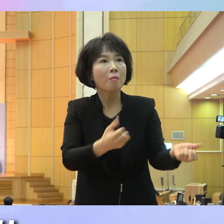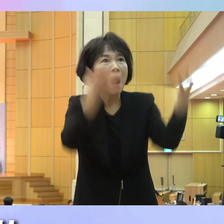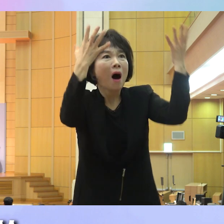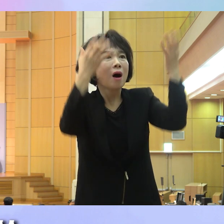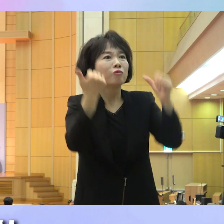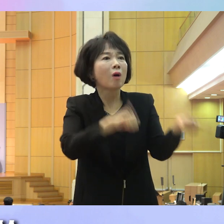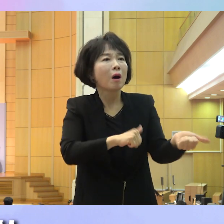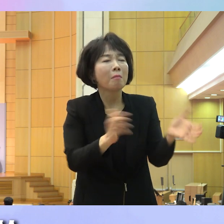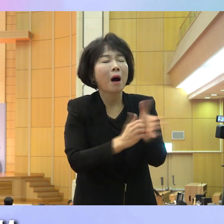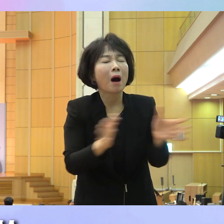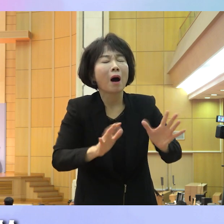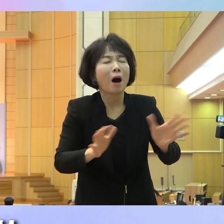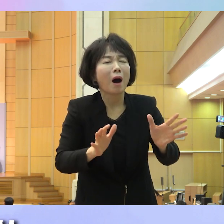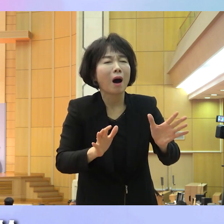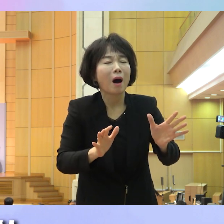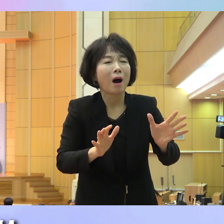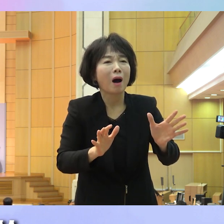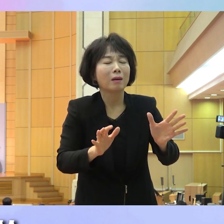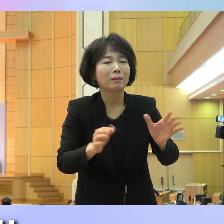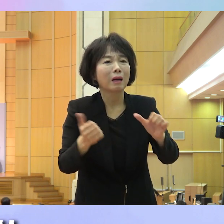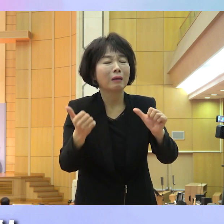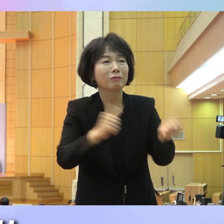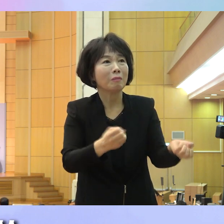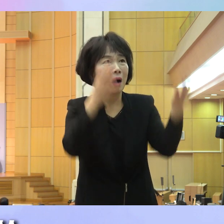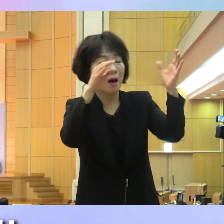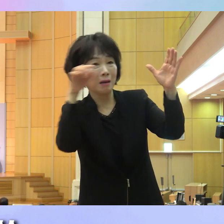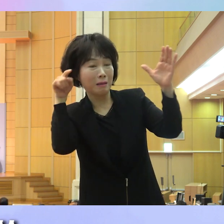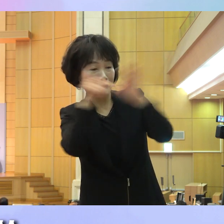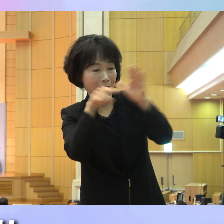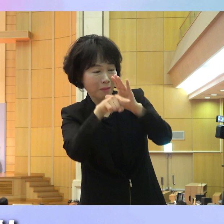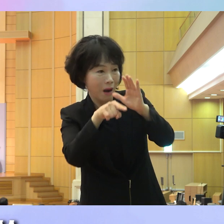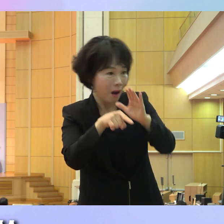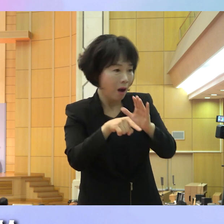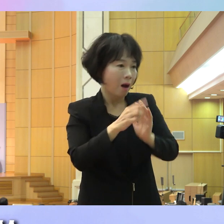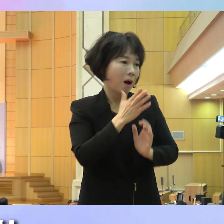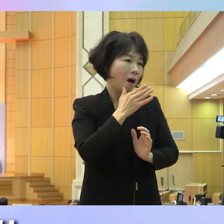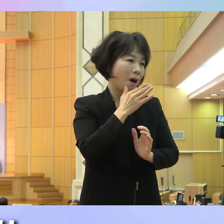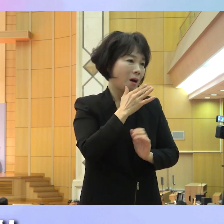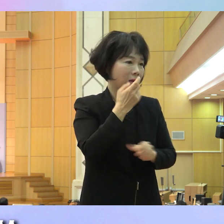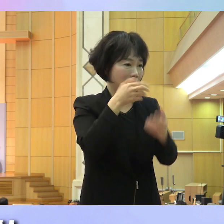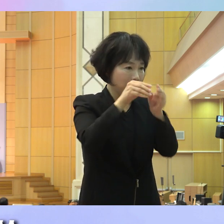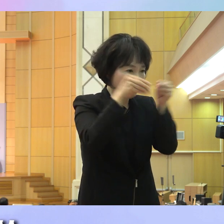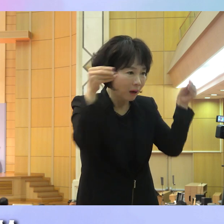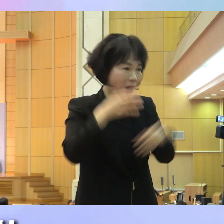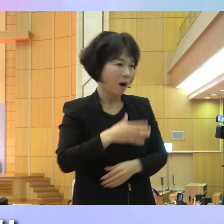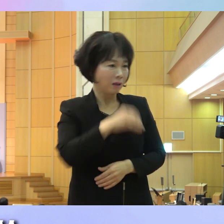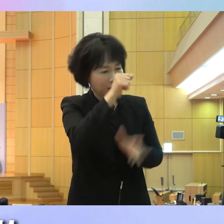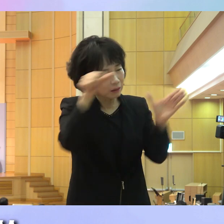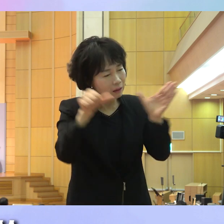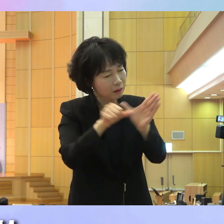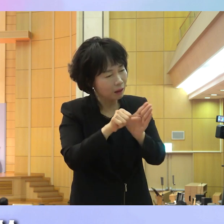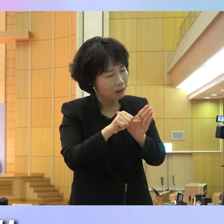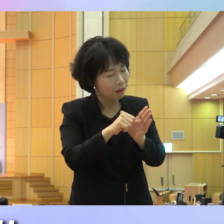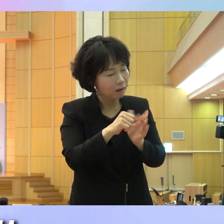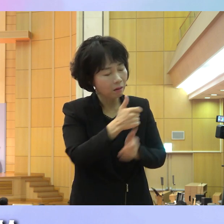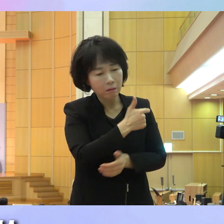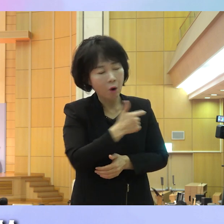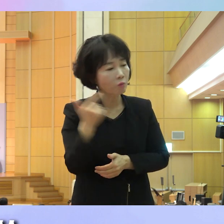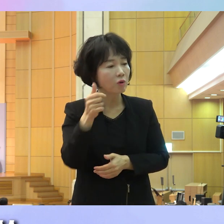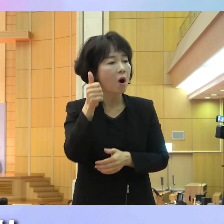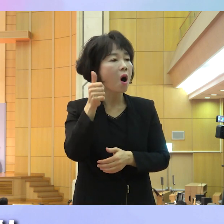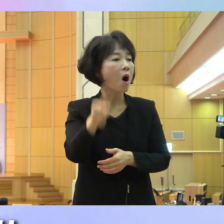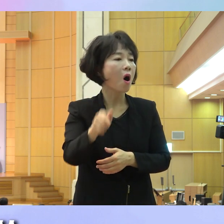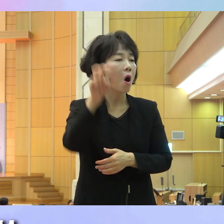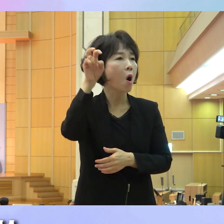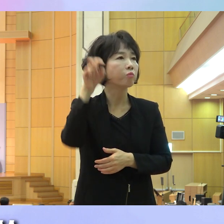참여했을 때의 그 인생의 허무함을 누구나 다 느끼고 알지 않습니까? 그 당시에 허무하다고